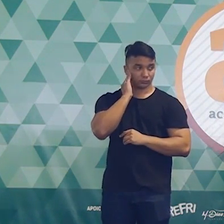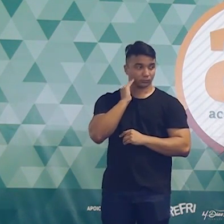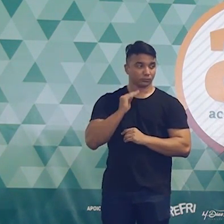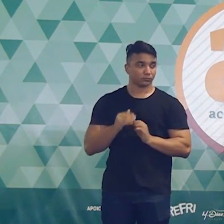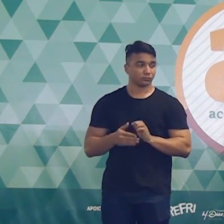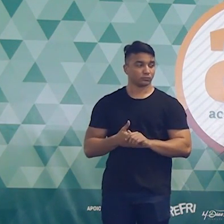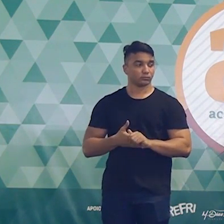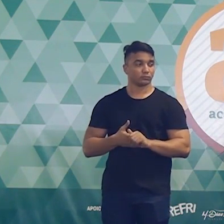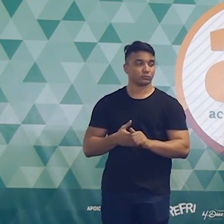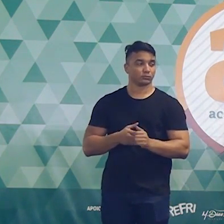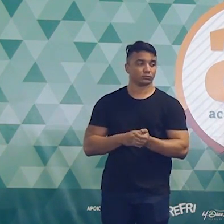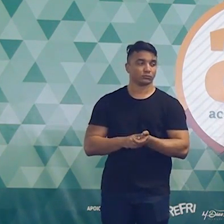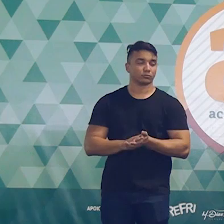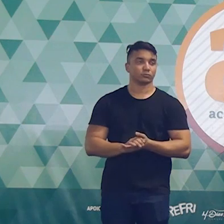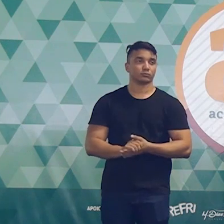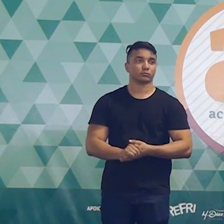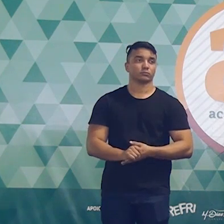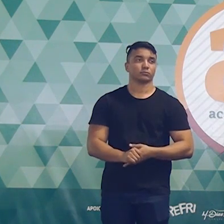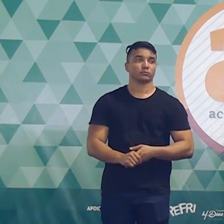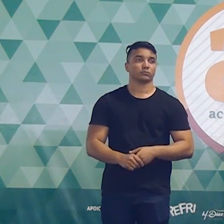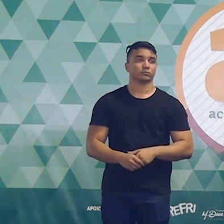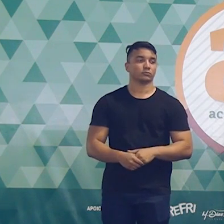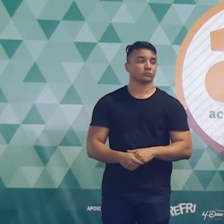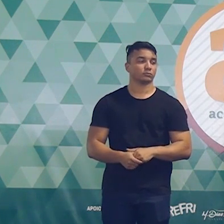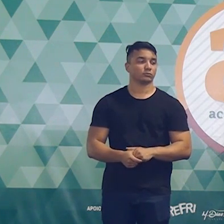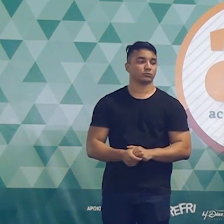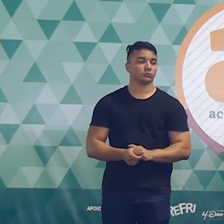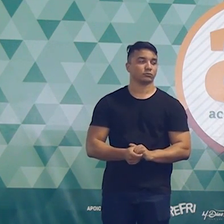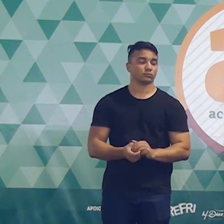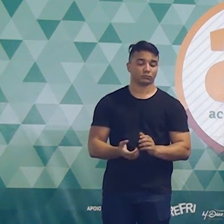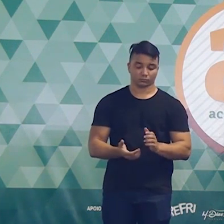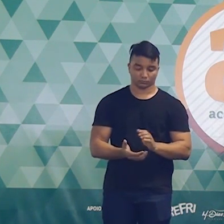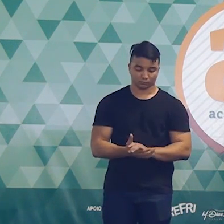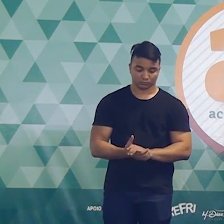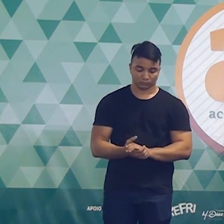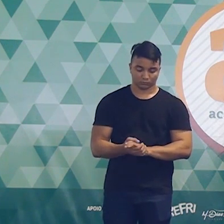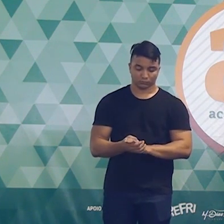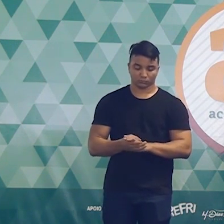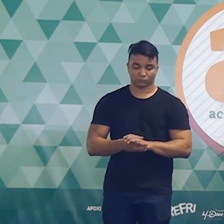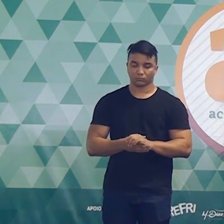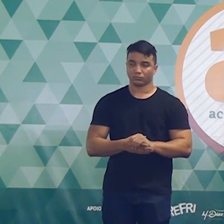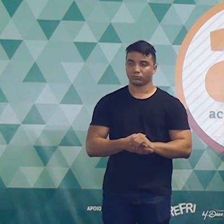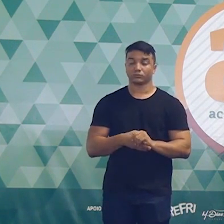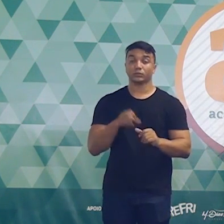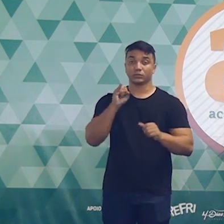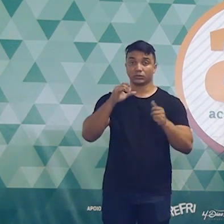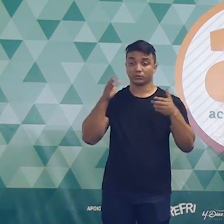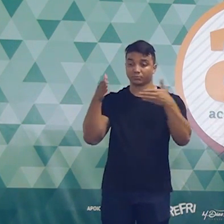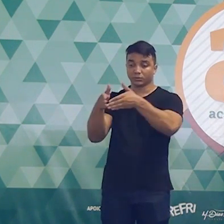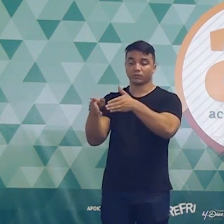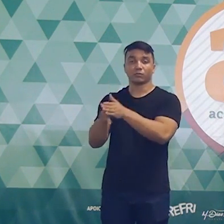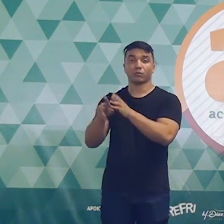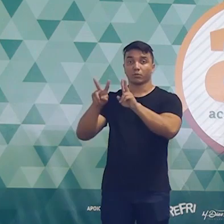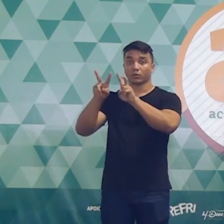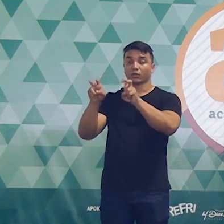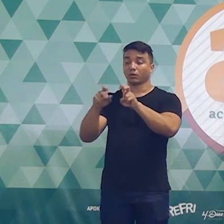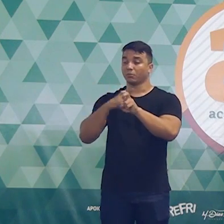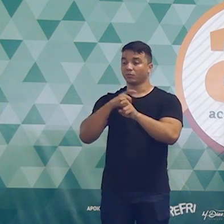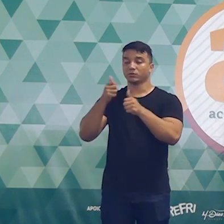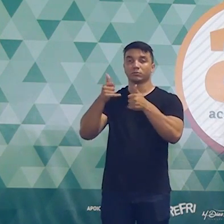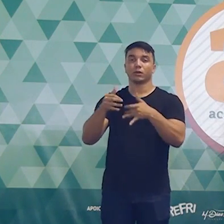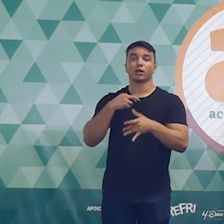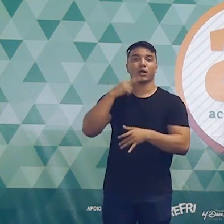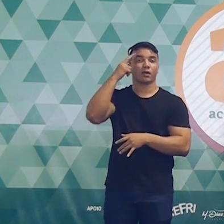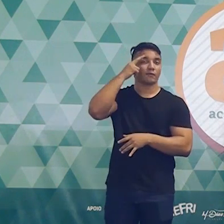pergunta específica sobre um tema, vou já discutir. Deixa eu ver antes se as perguntas são estruturais. Se forem específicas sobre alguns temas, eu vou